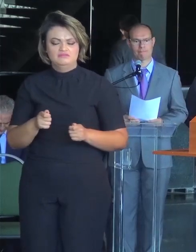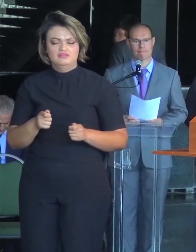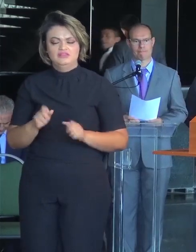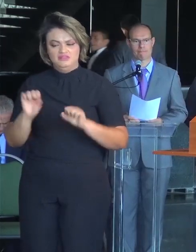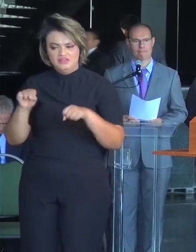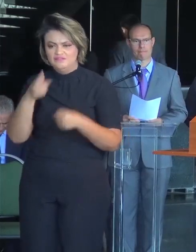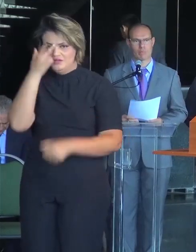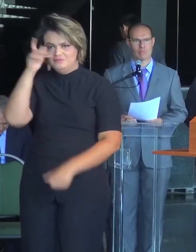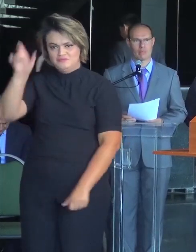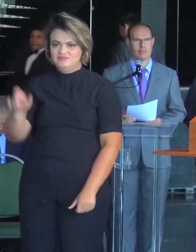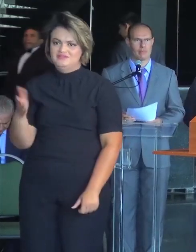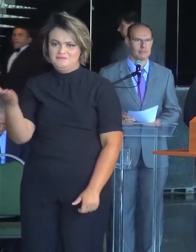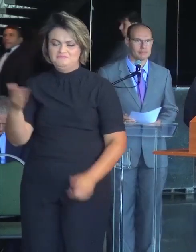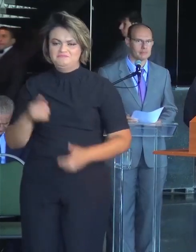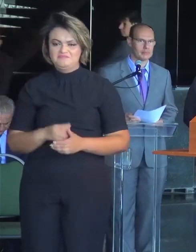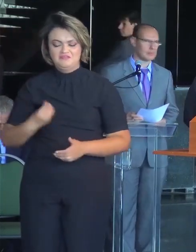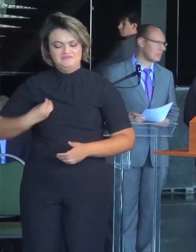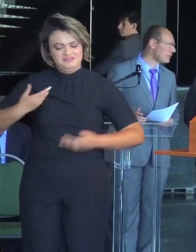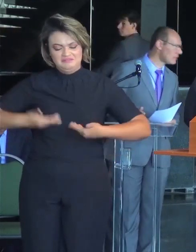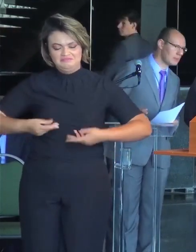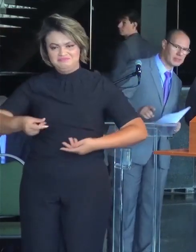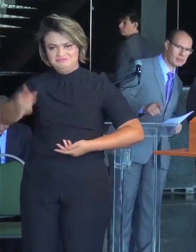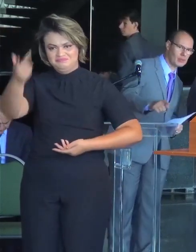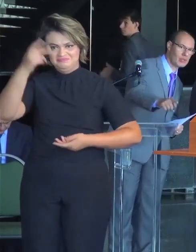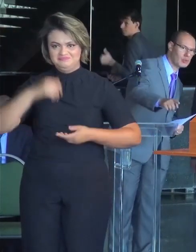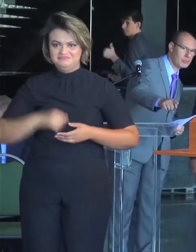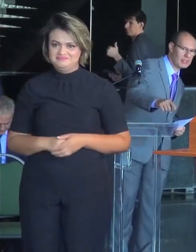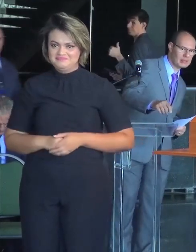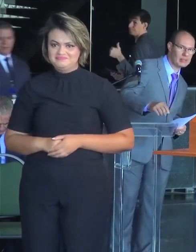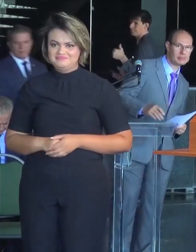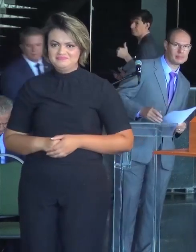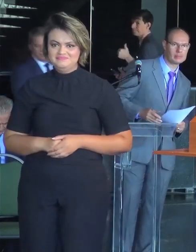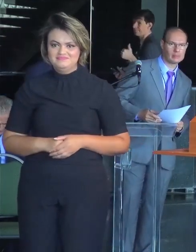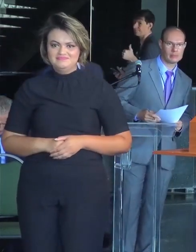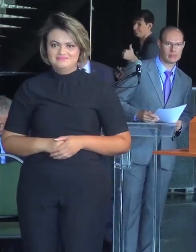defesa do consumidor. Vida longa à Senacom.